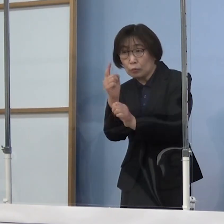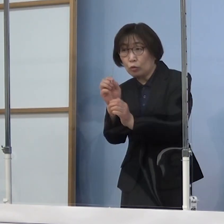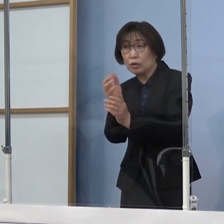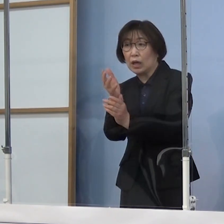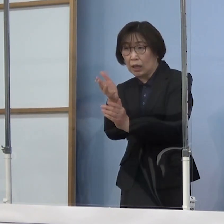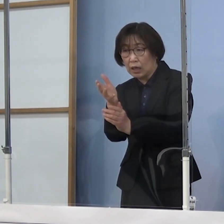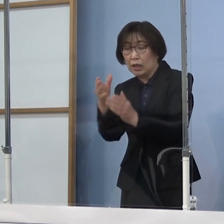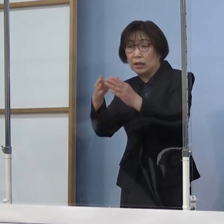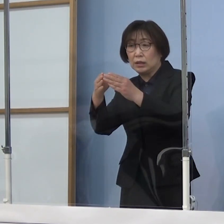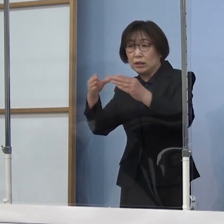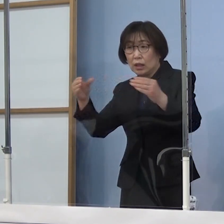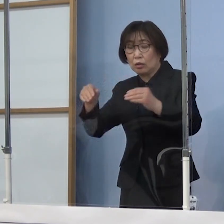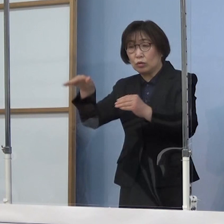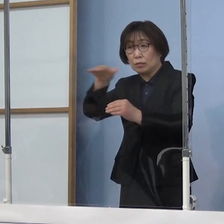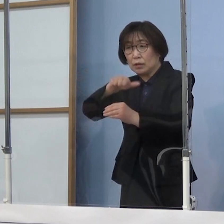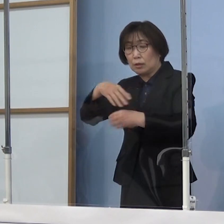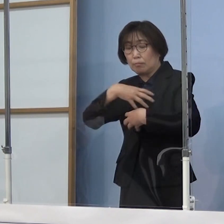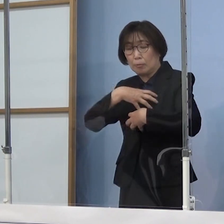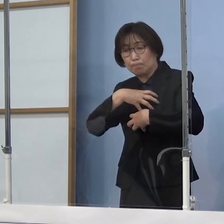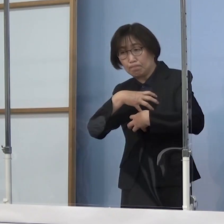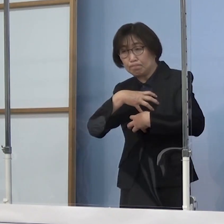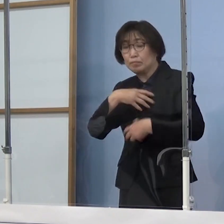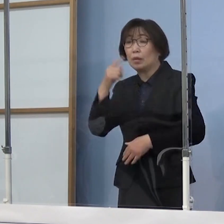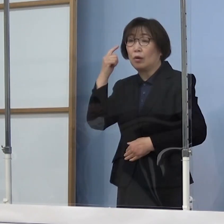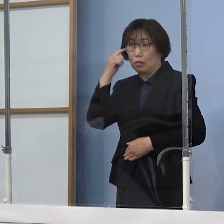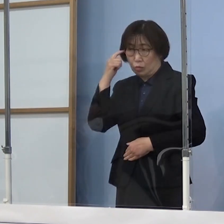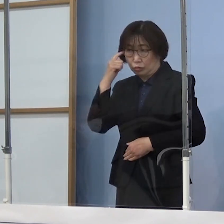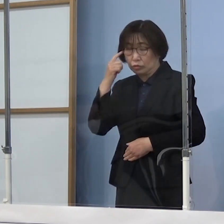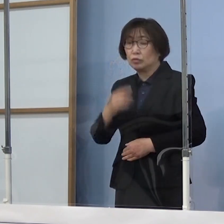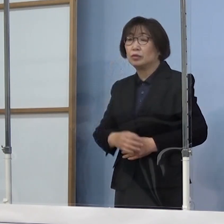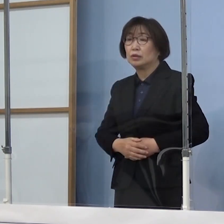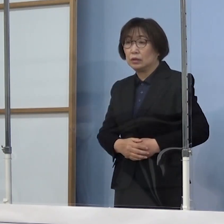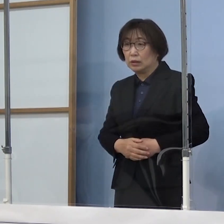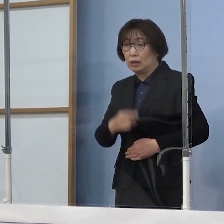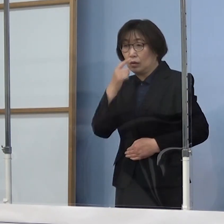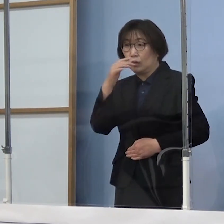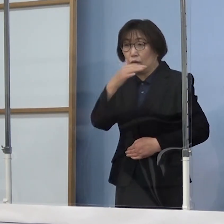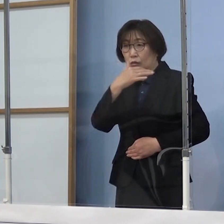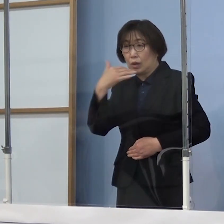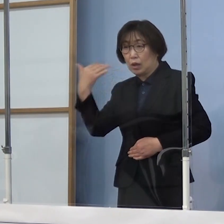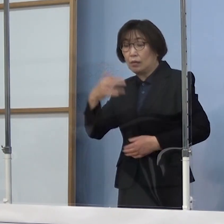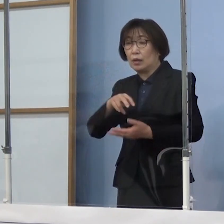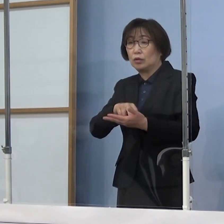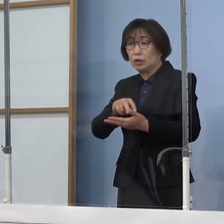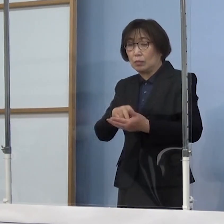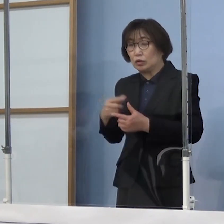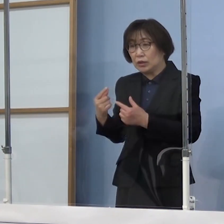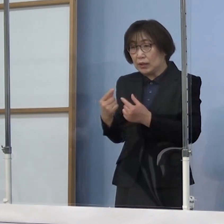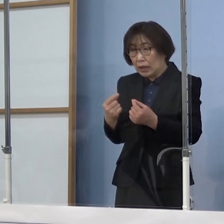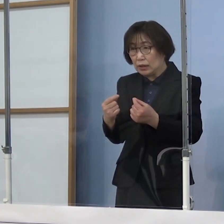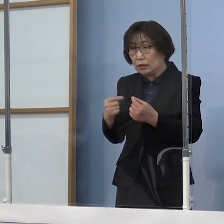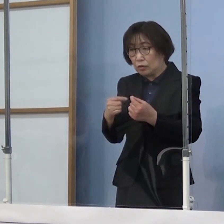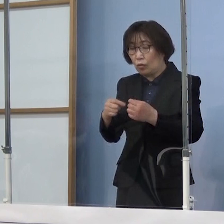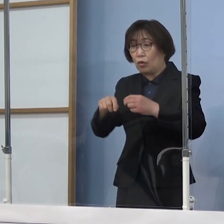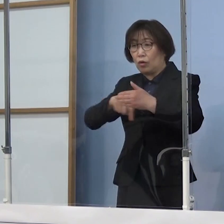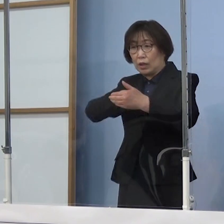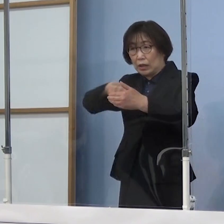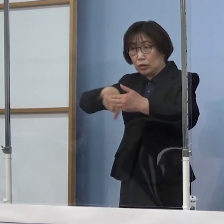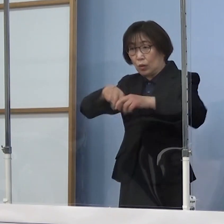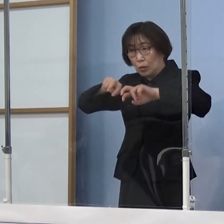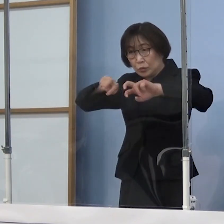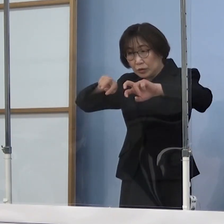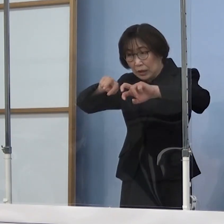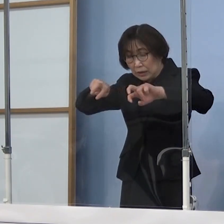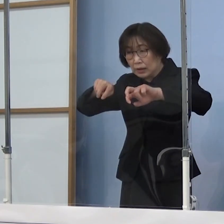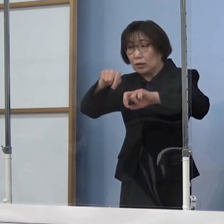方も大変注視をいただいたところであります。そして我々としてもしっかりと分析をする、これは変